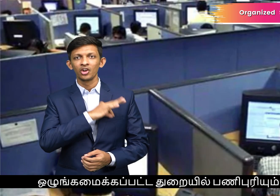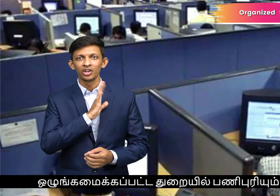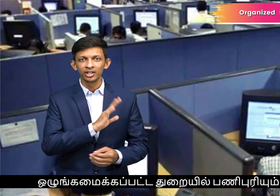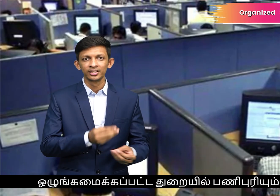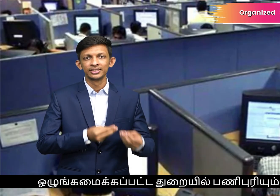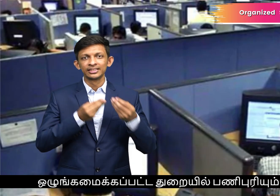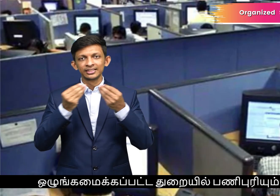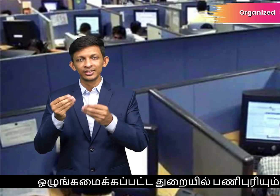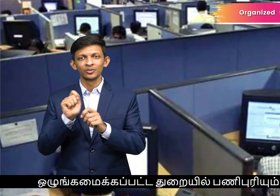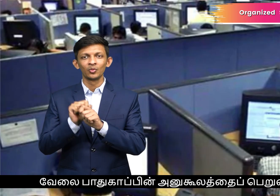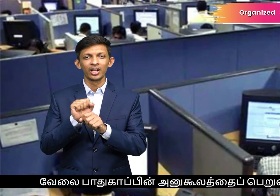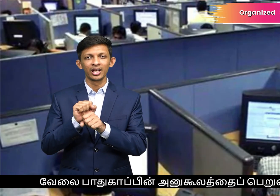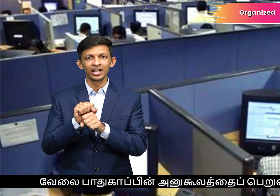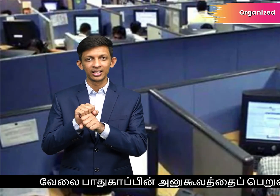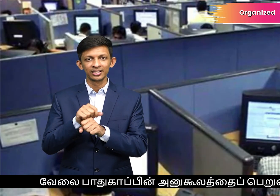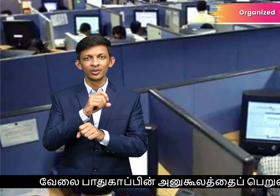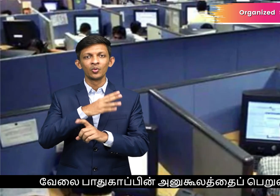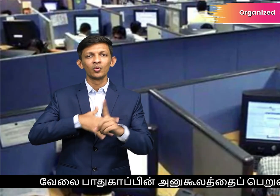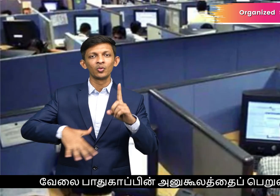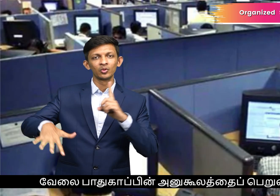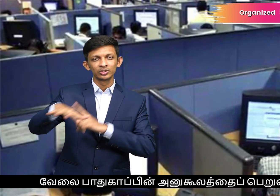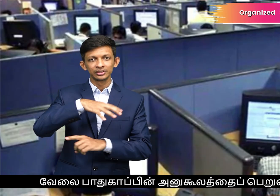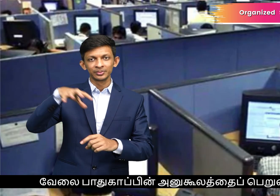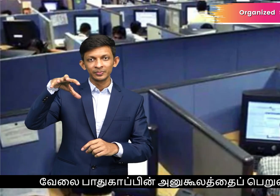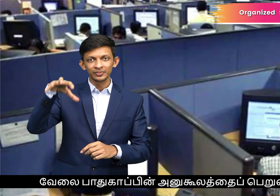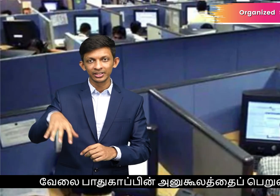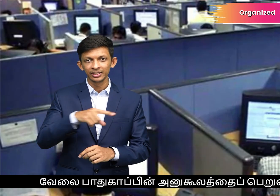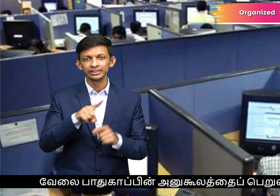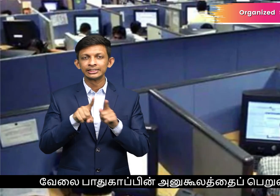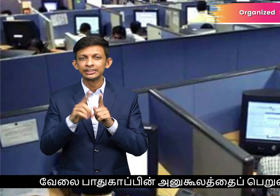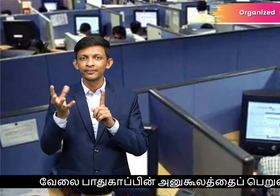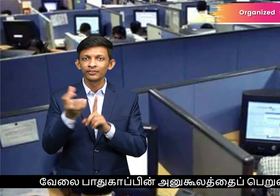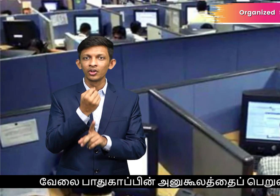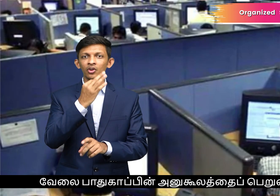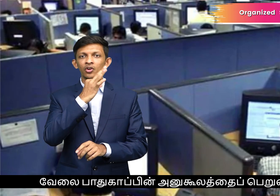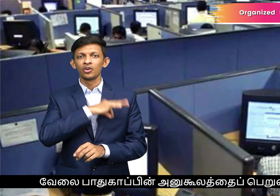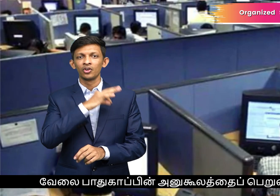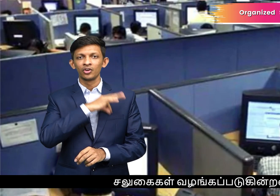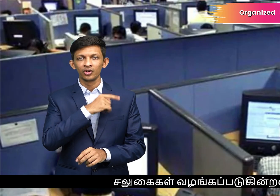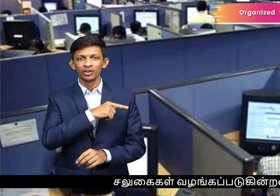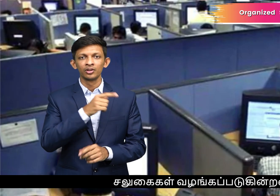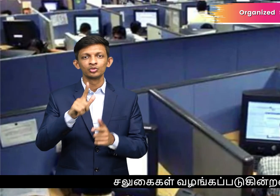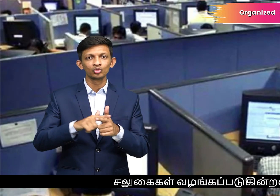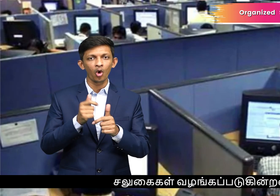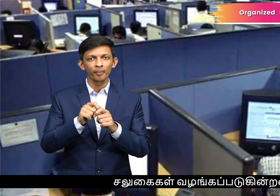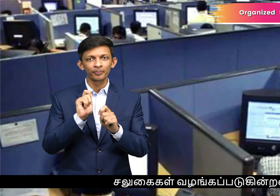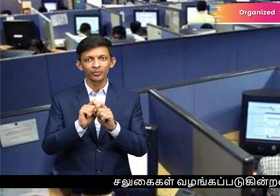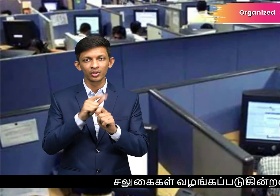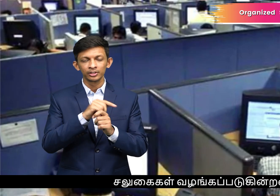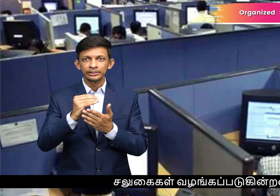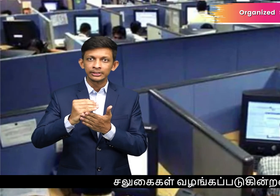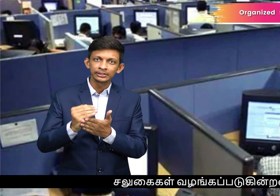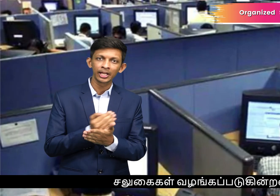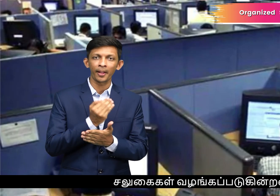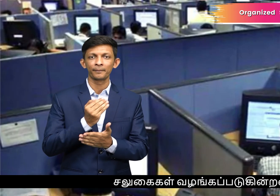பணிபுரியும் ஊழியர்களுக்கு வேலை பாதுகாப்பின் அனுகூலத்தை பெறுவது போன்ற சில சலுகைகள்